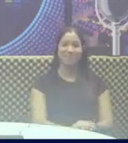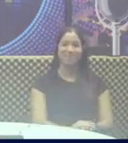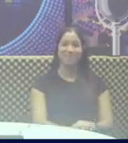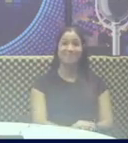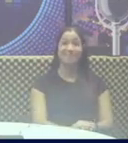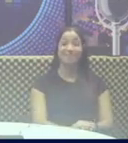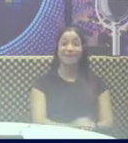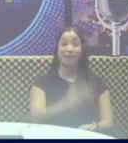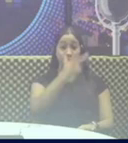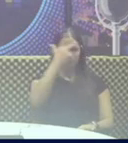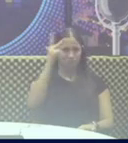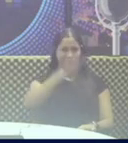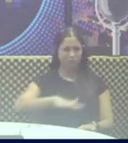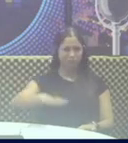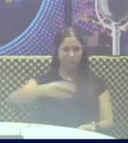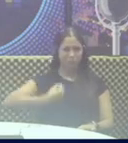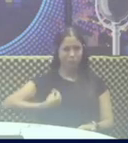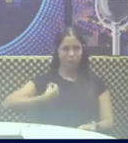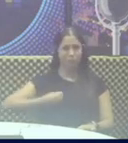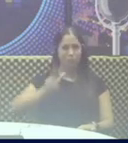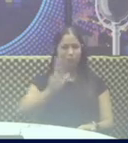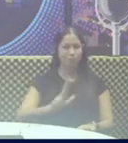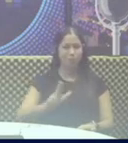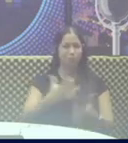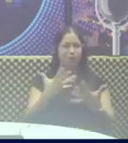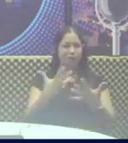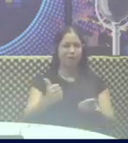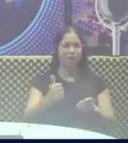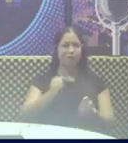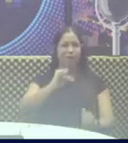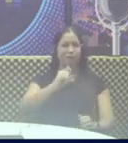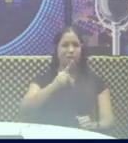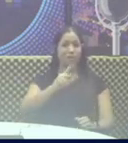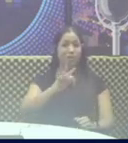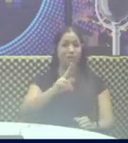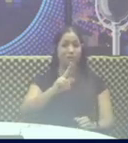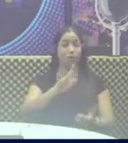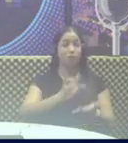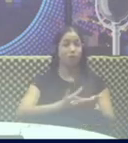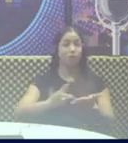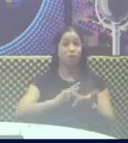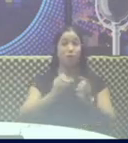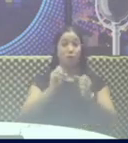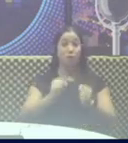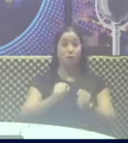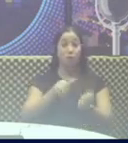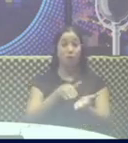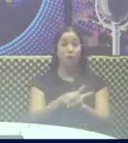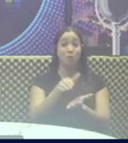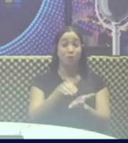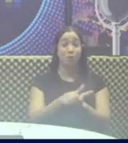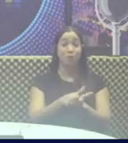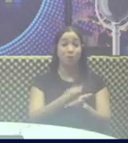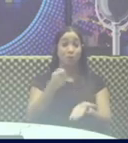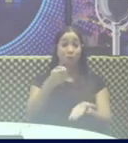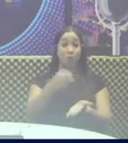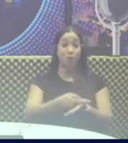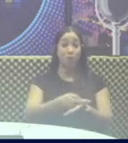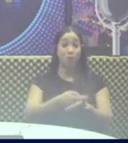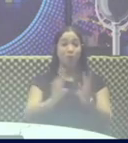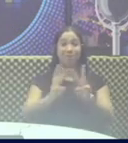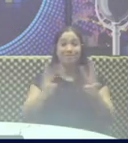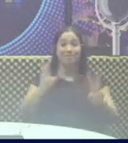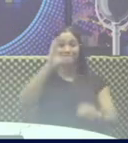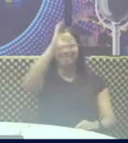Os contribuintes de Uberlândia que fizeram a adesão ao IPTU digital podem emitir a guia para pagamento do tributo por meio do